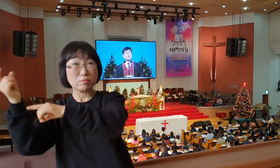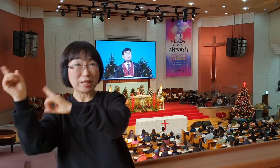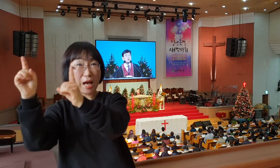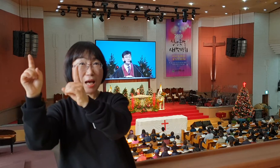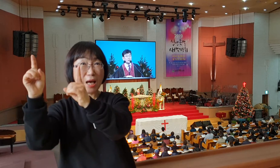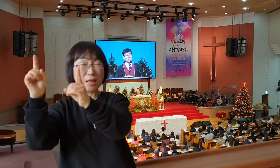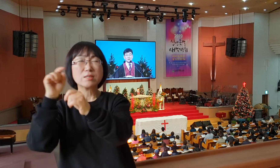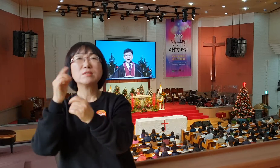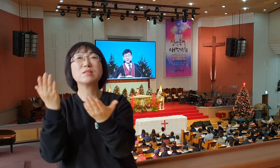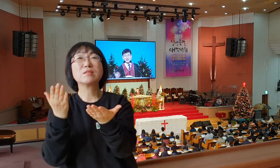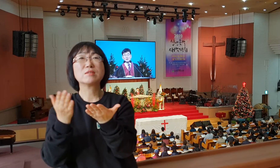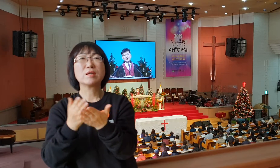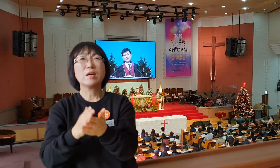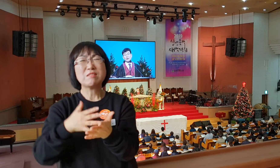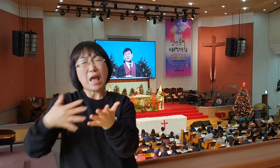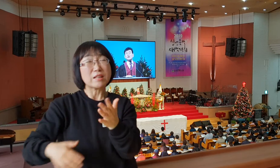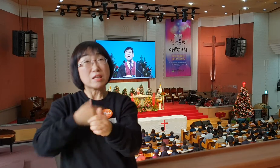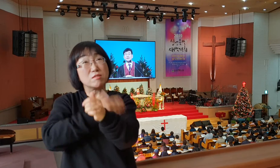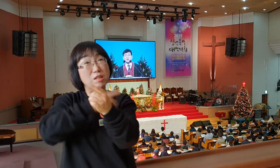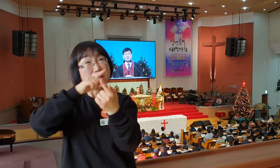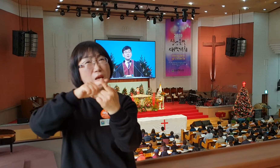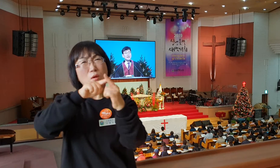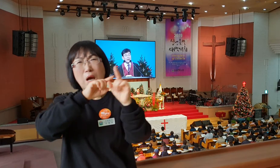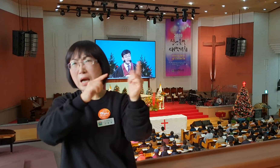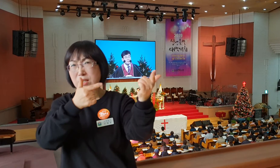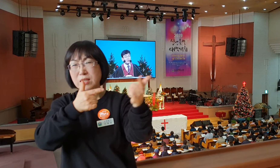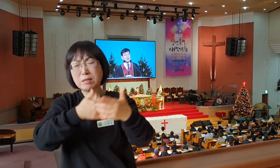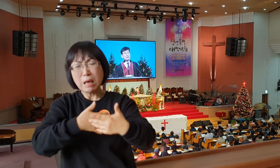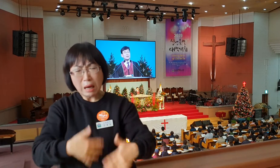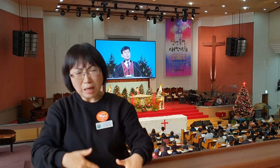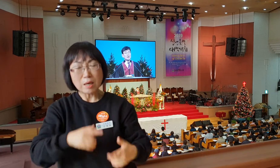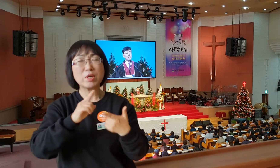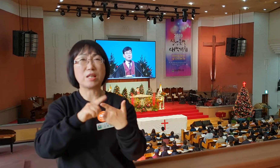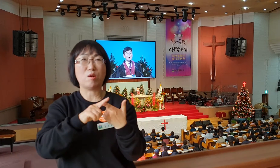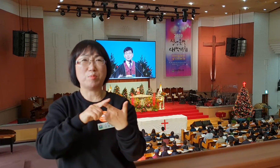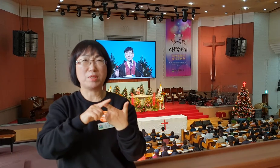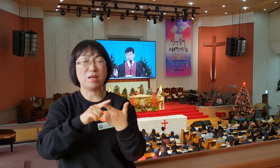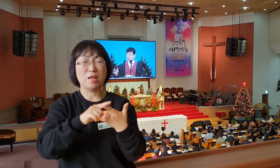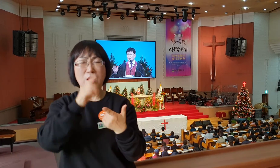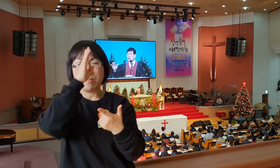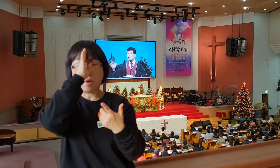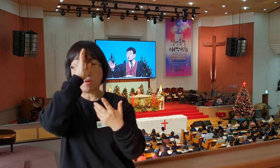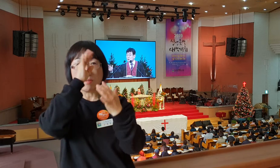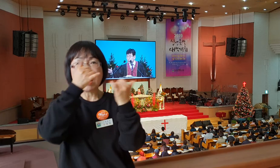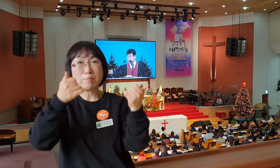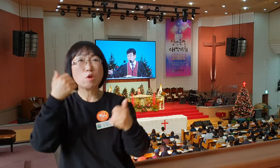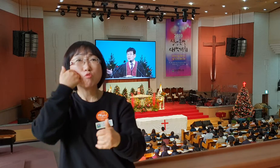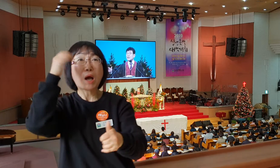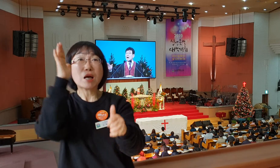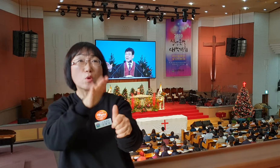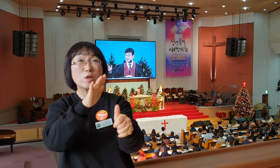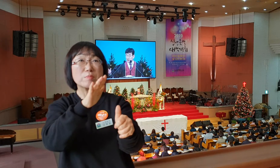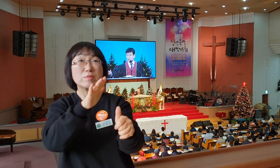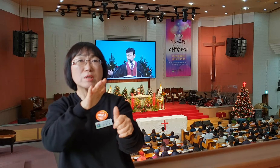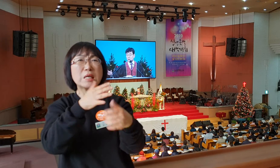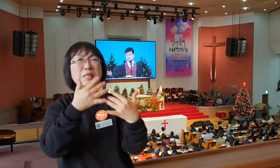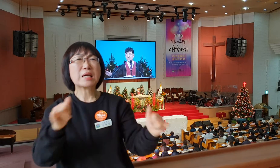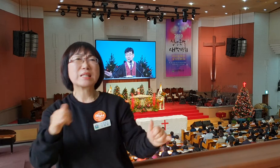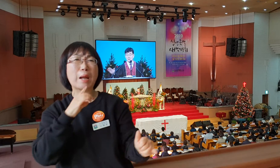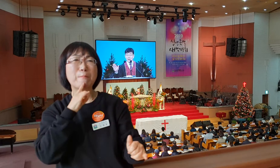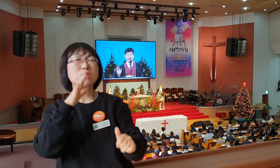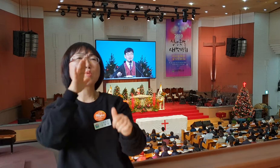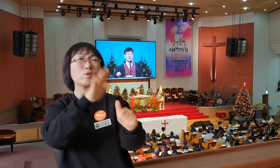그게 무슨 얘기입니까 대단한 능력에 관한 얘기 아니요 약함에 관한 이야기입니다 병든 사람에게 누가 손을 얹습니까 약한 사람만